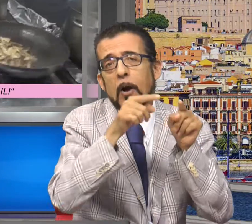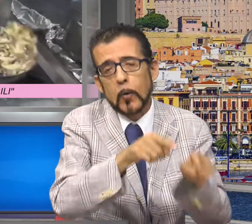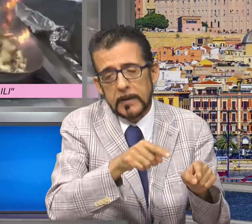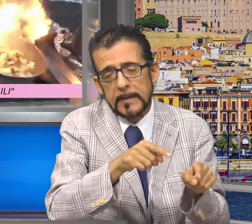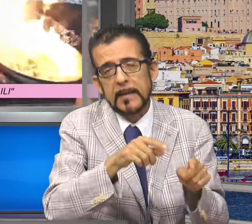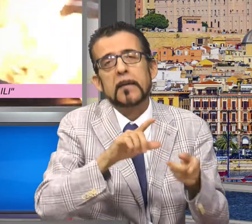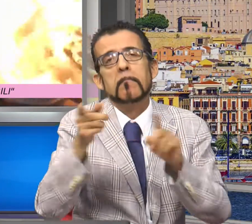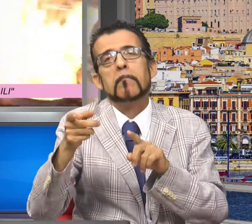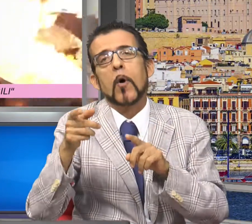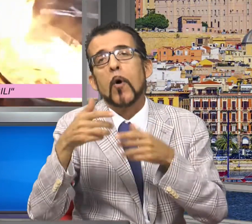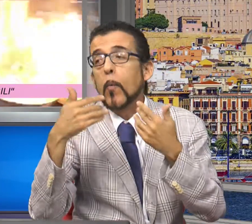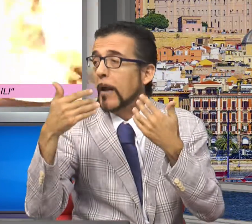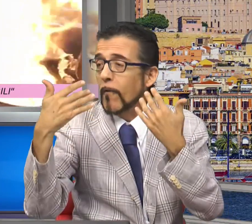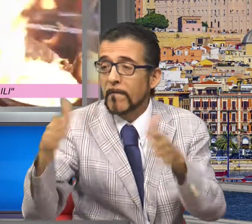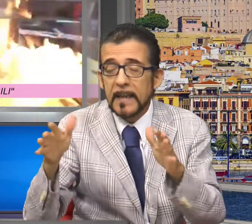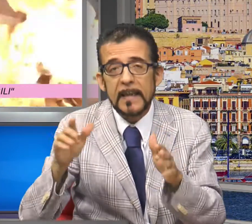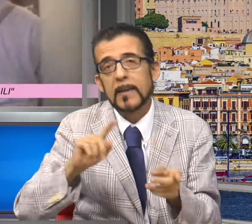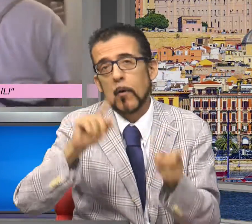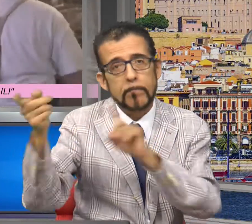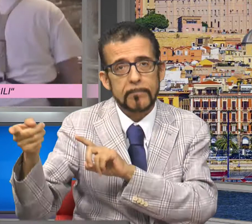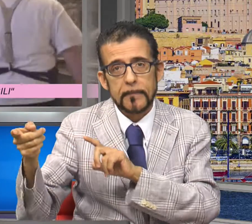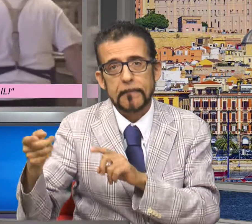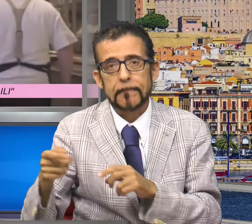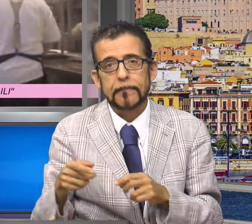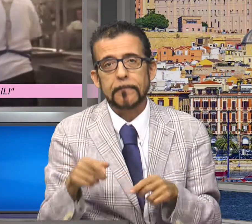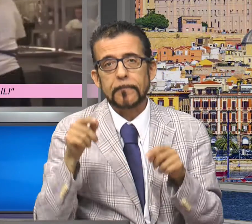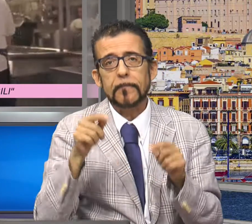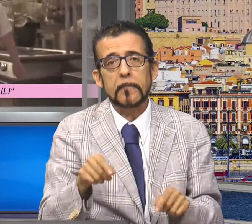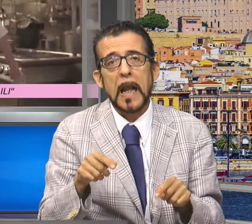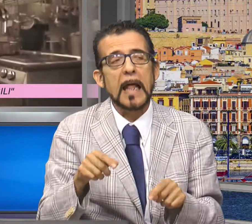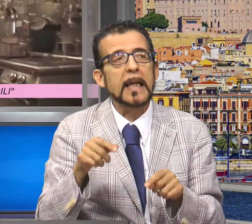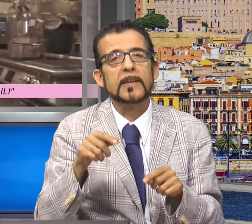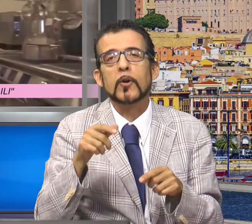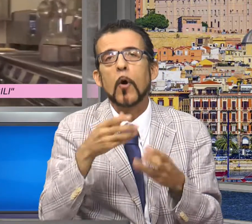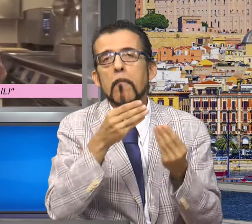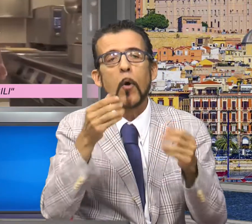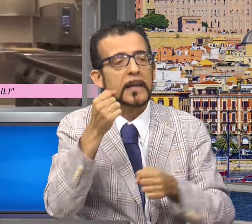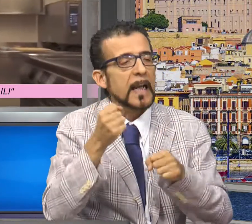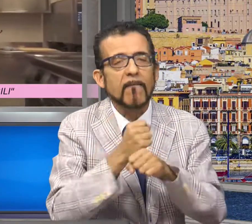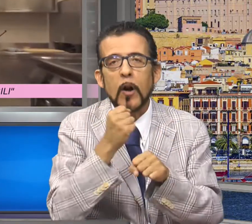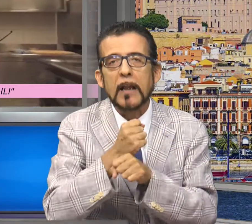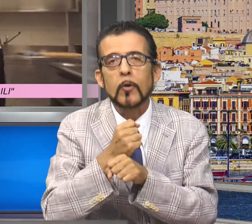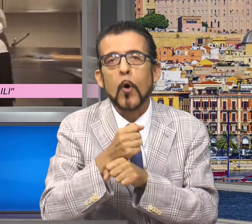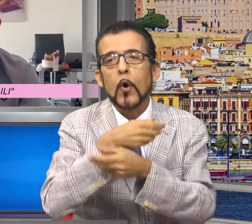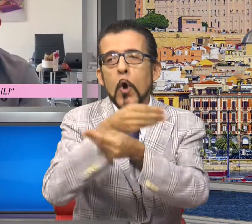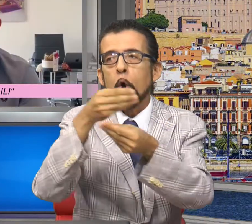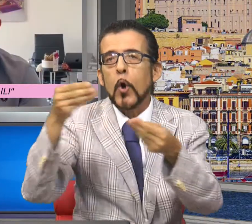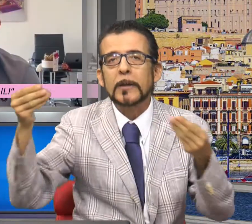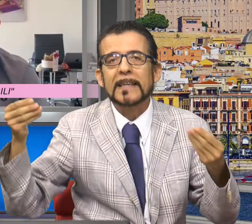fuggiti verso la logistica, la consegna a domicilio e tutti quei settori che durante la pandemia sono esplosi. Perché?